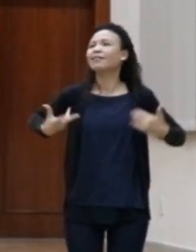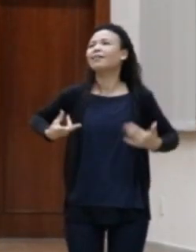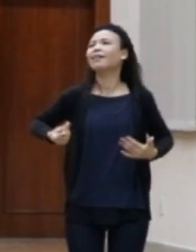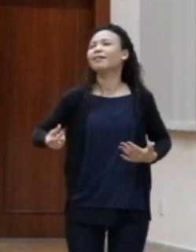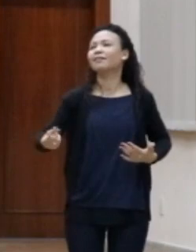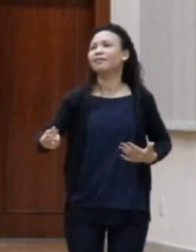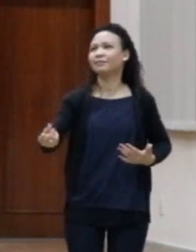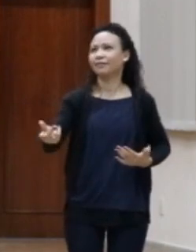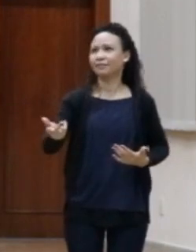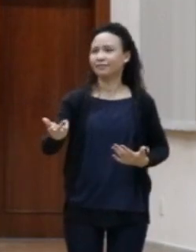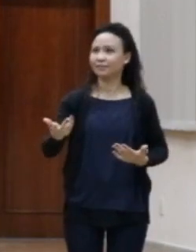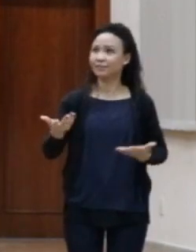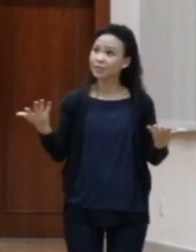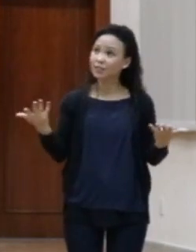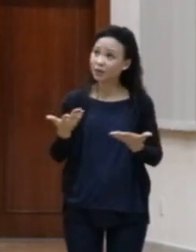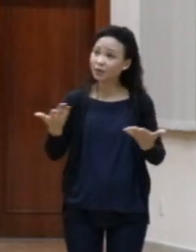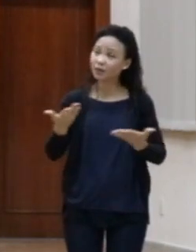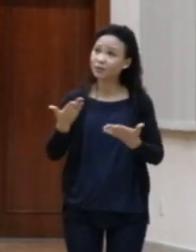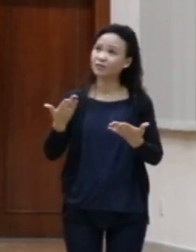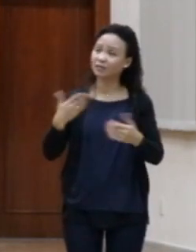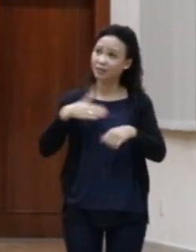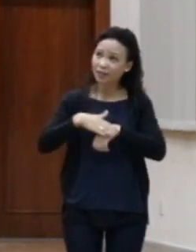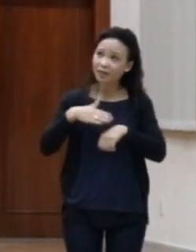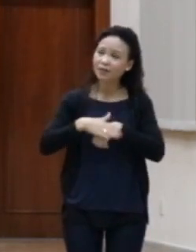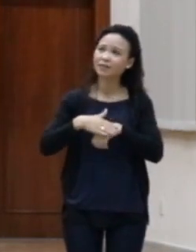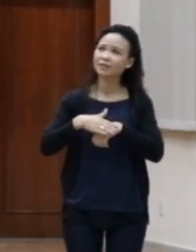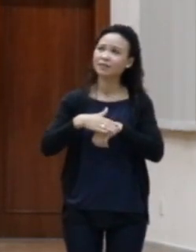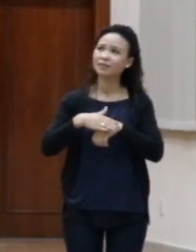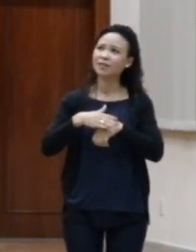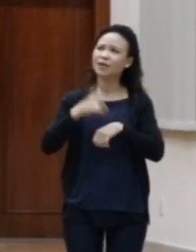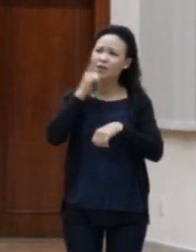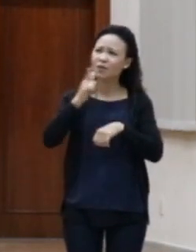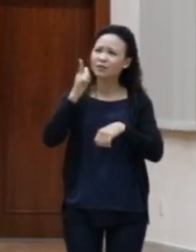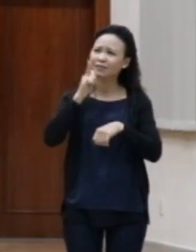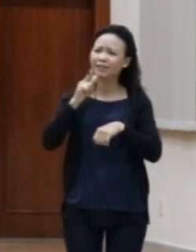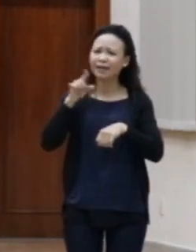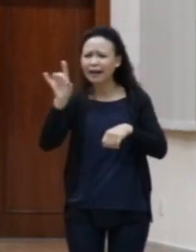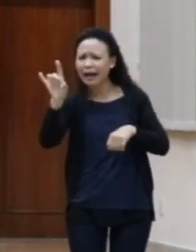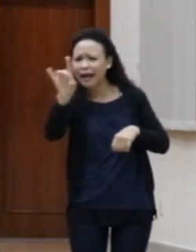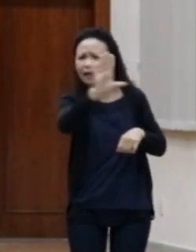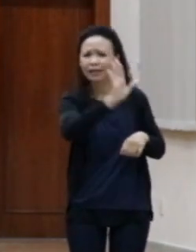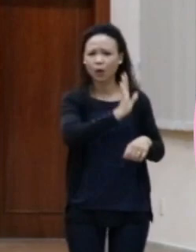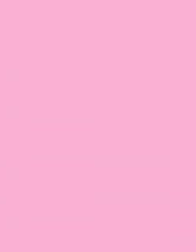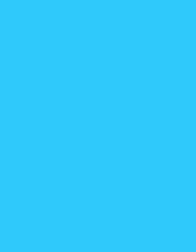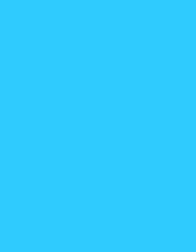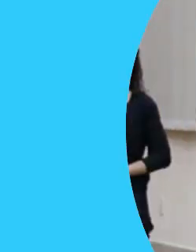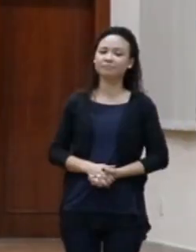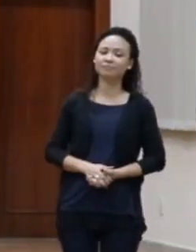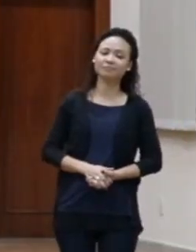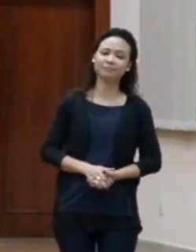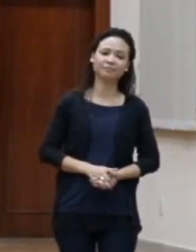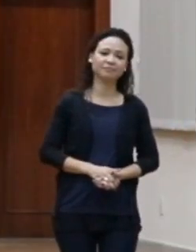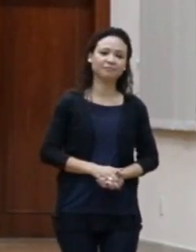os corações, para a honra e glória do Teu santo nome. Amém e amém.